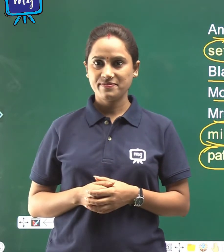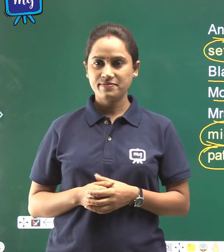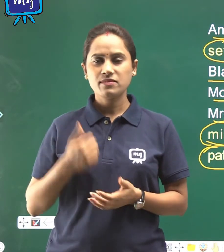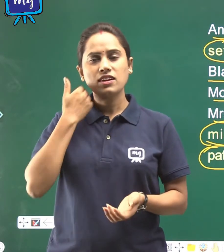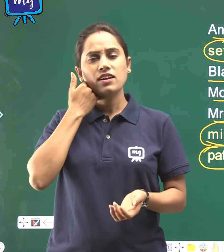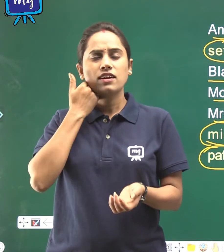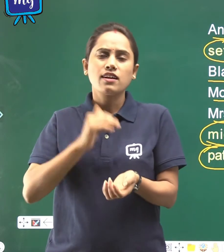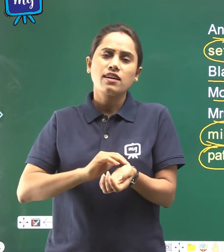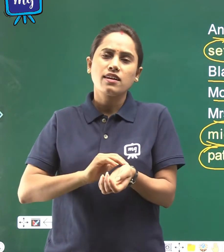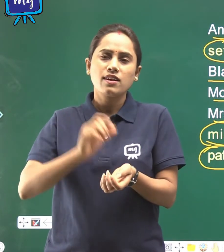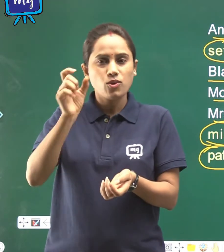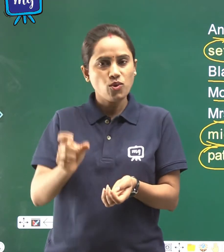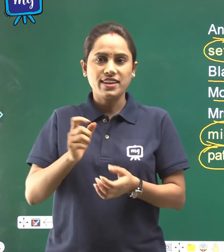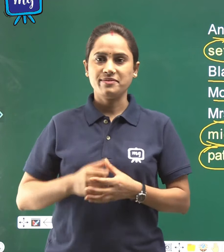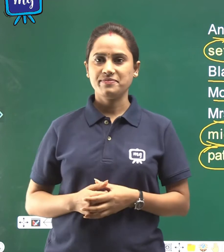रोगी.